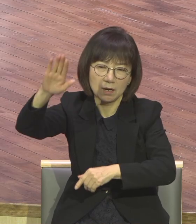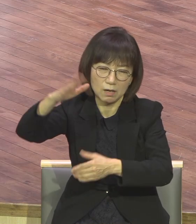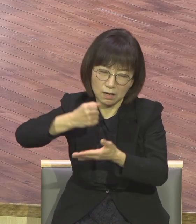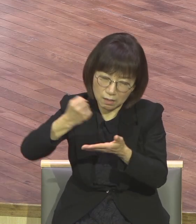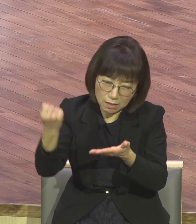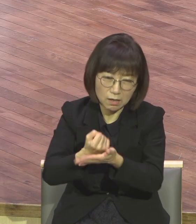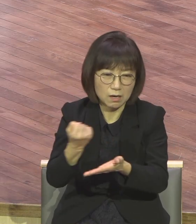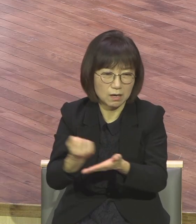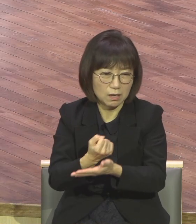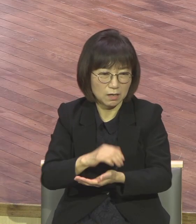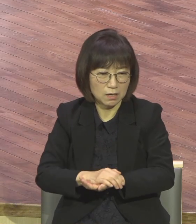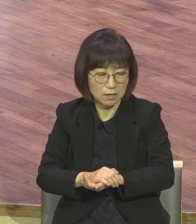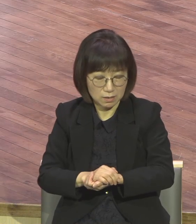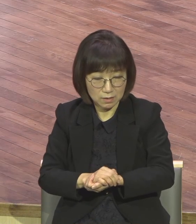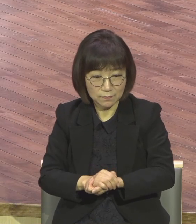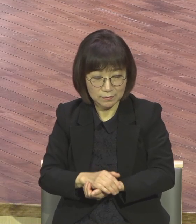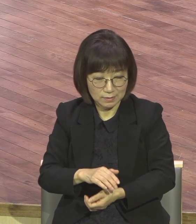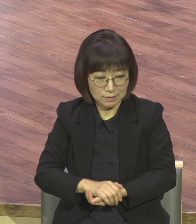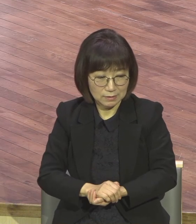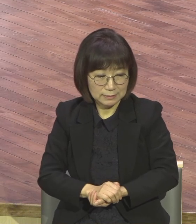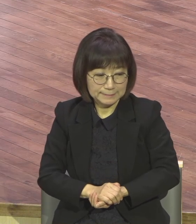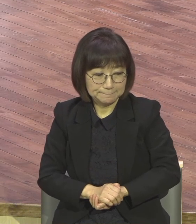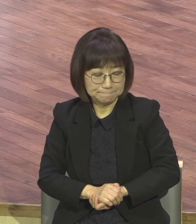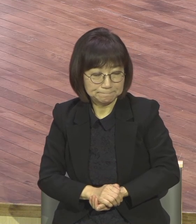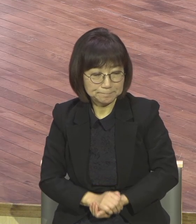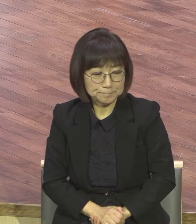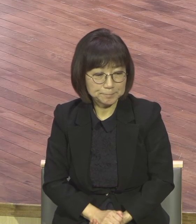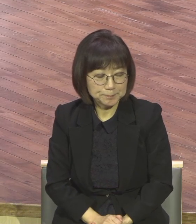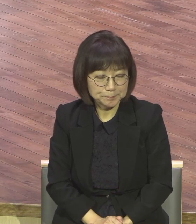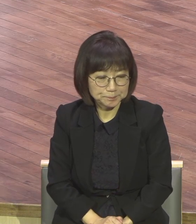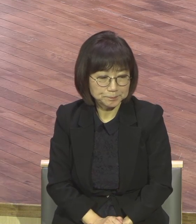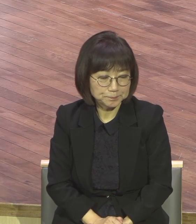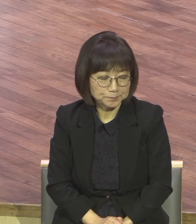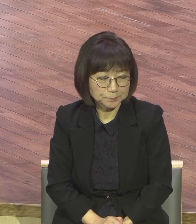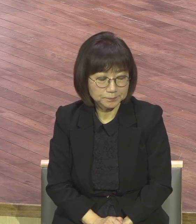구원 못 받았다니까. 예수 안에 구원이 없으니까.